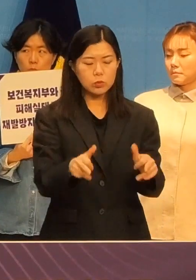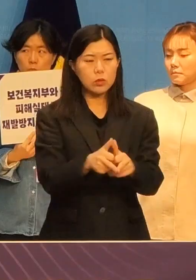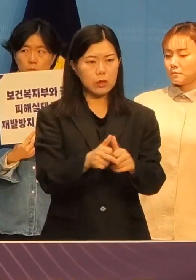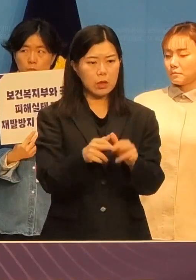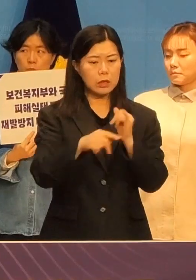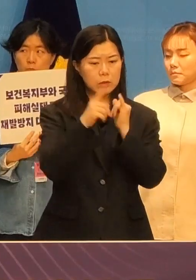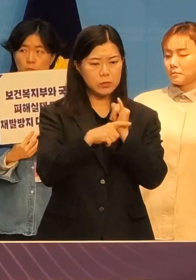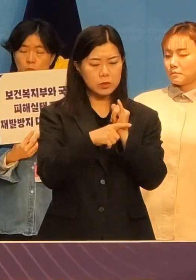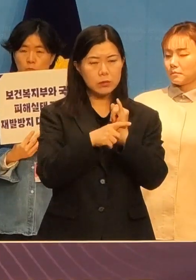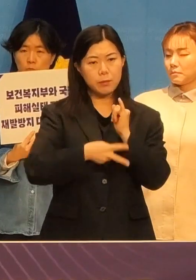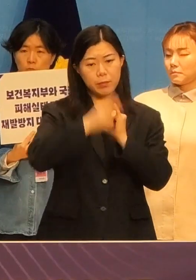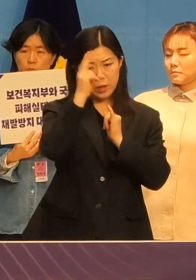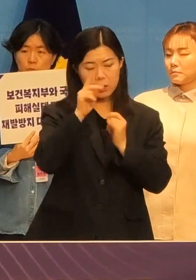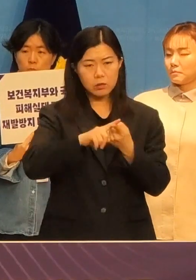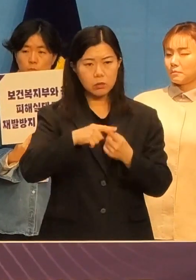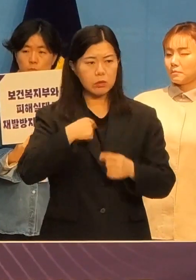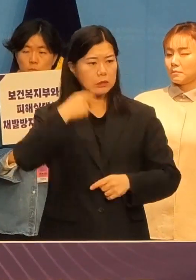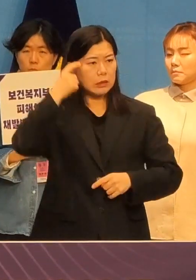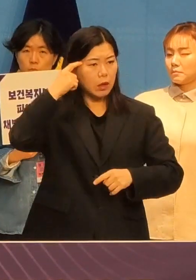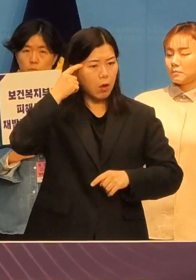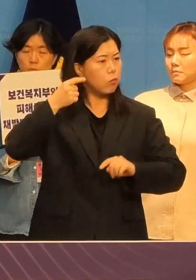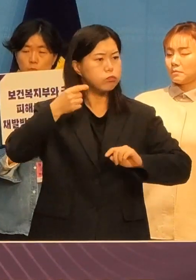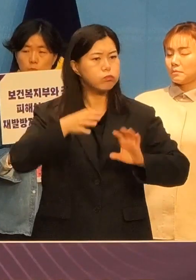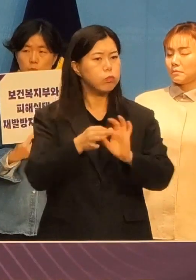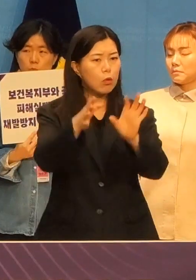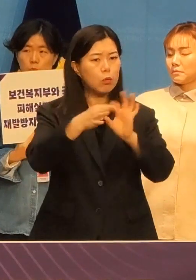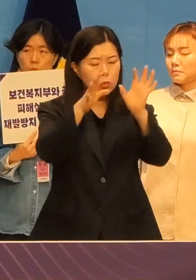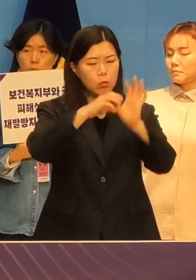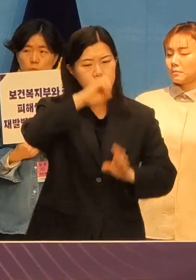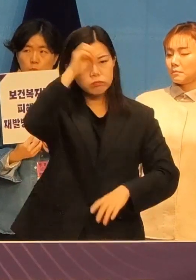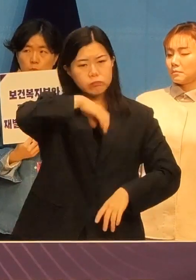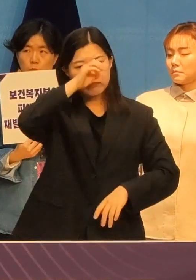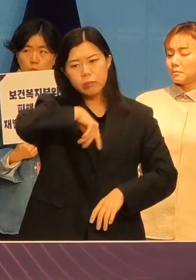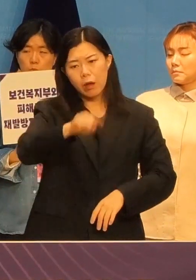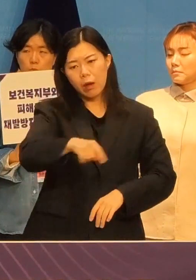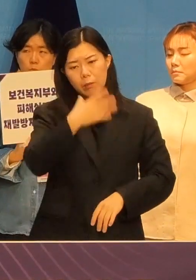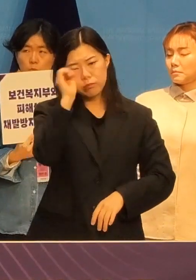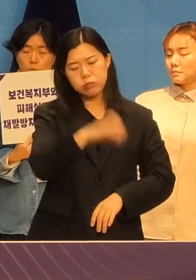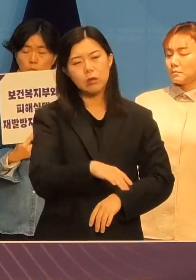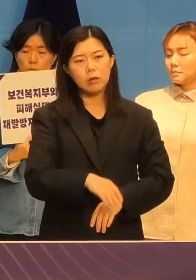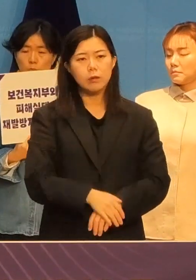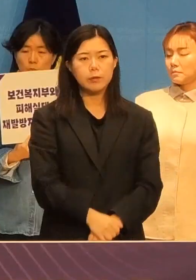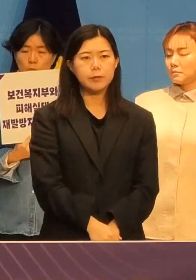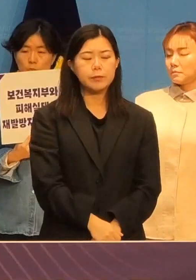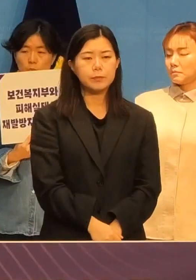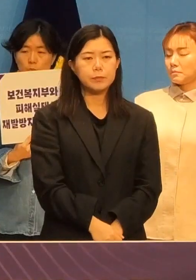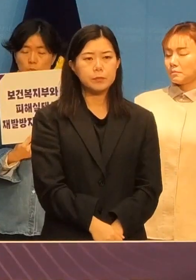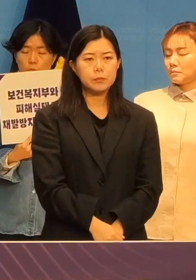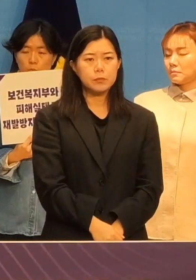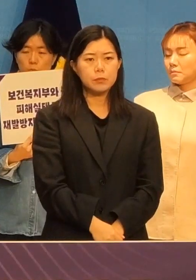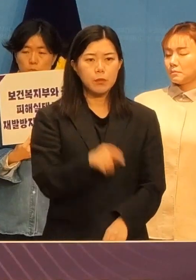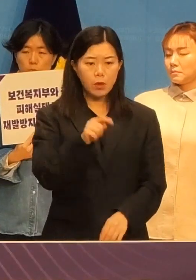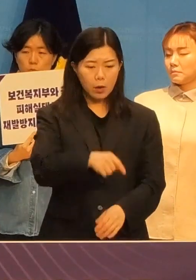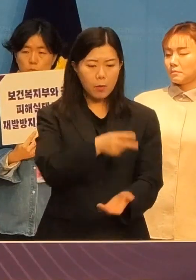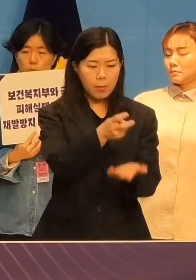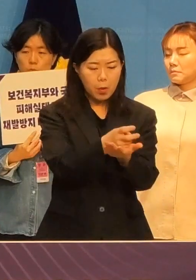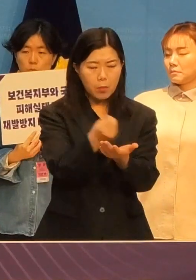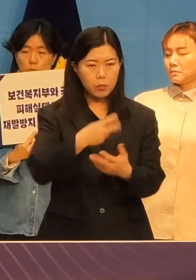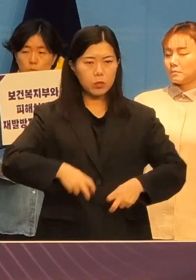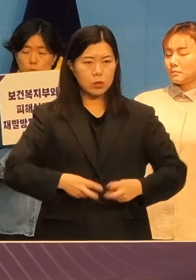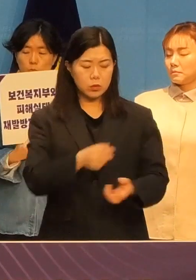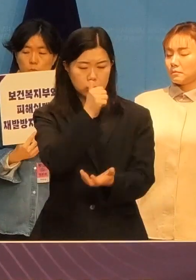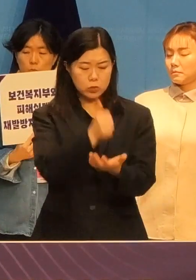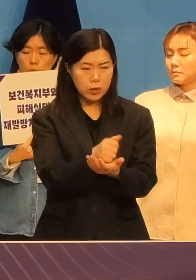임신 중지는 본인의 의사와 상관없이 당연한 선택지로서 인식되고 있습니다. 모자보건법과 낙태죄의